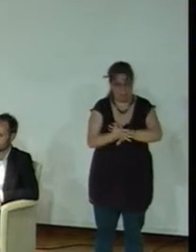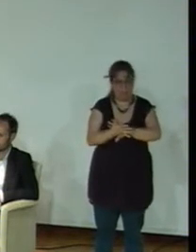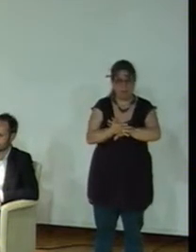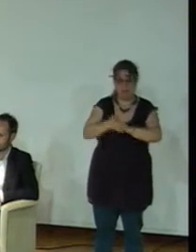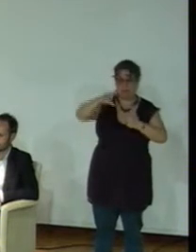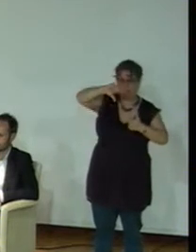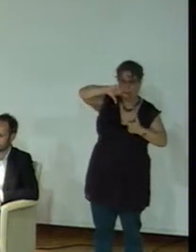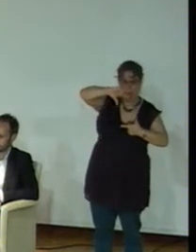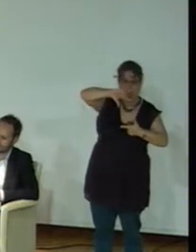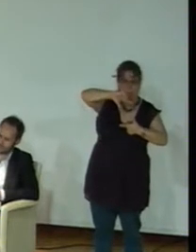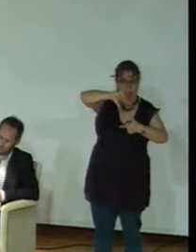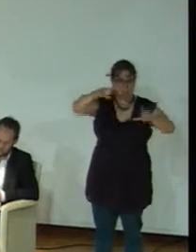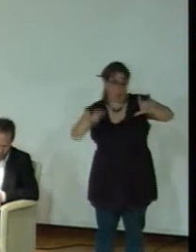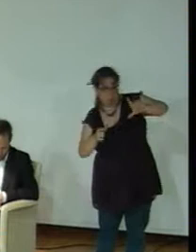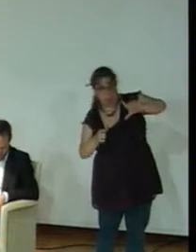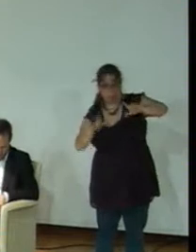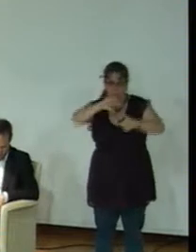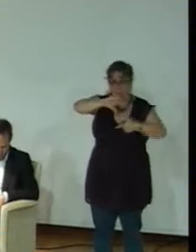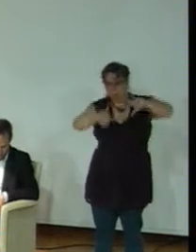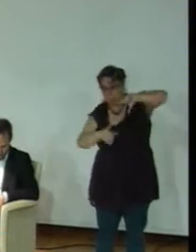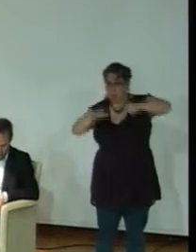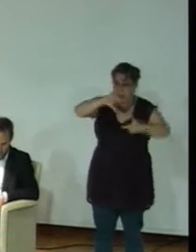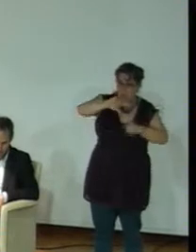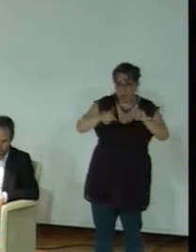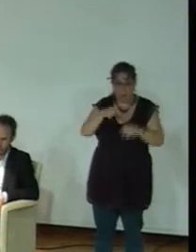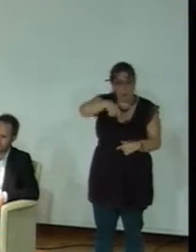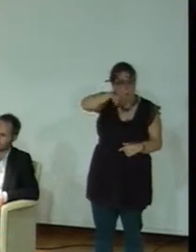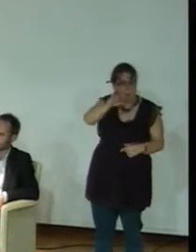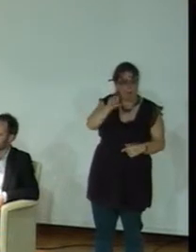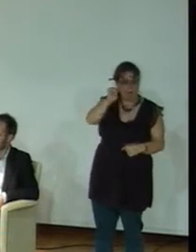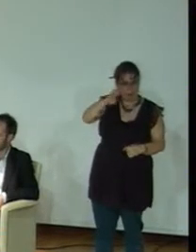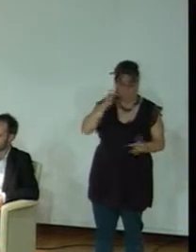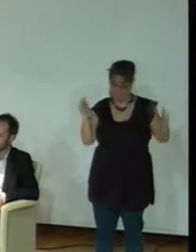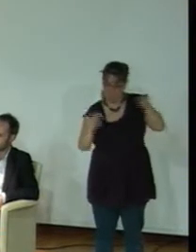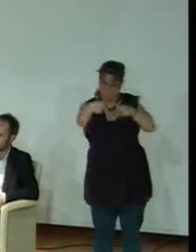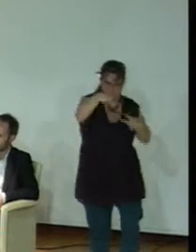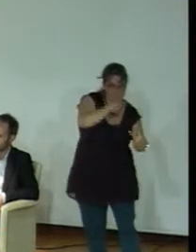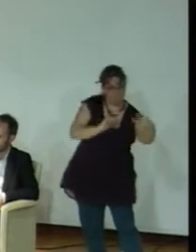décrets qui passent en état d'extrême urgence actuellement devant le Parlement.